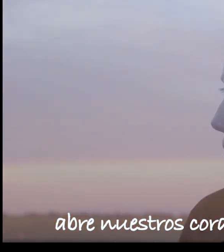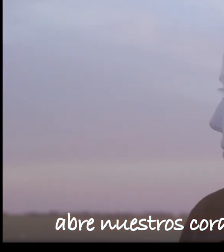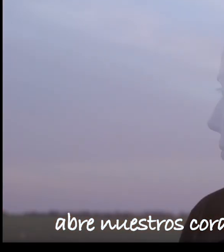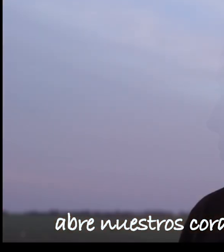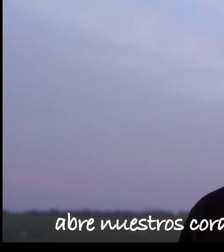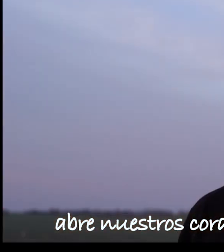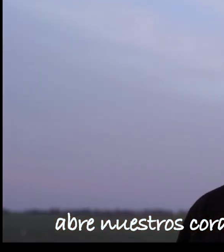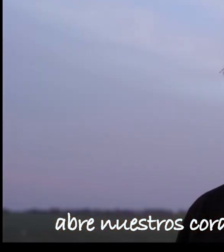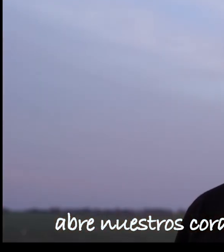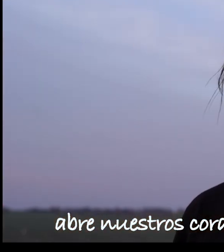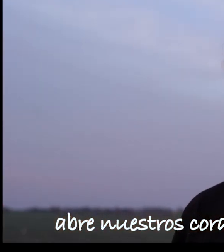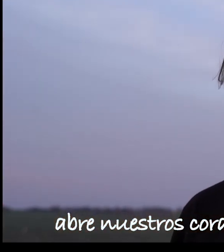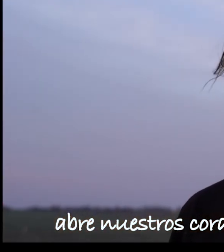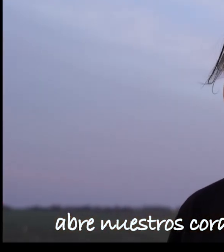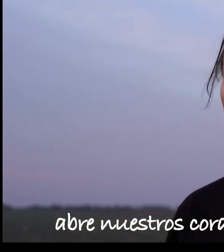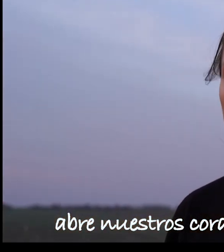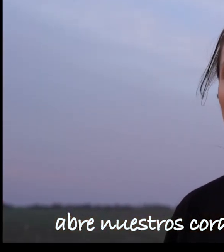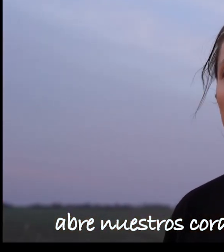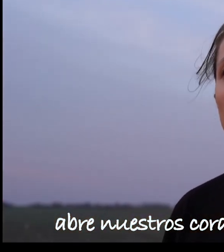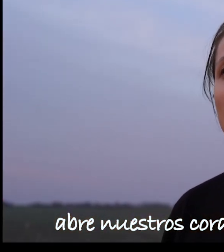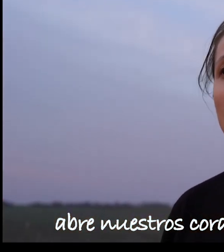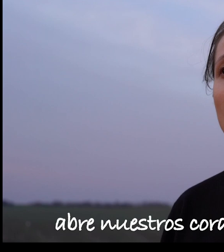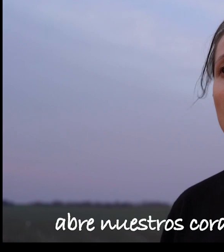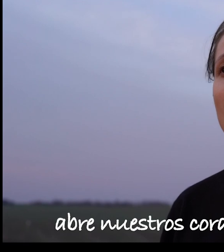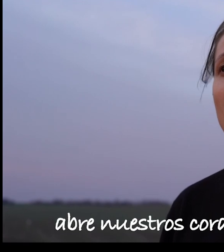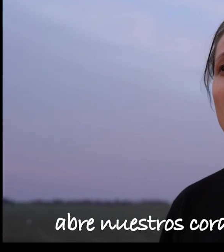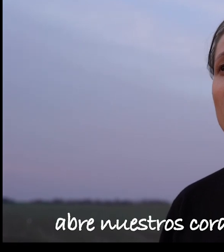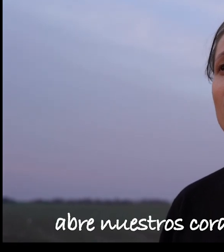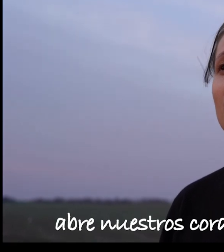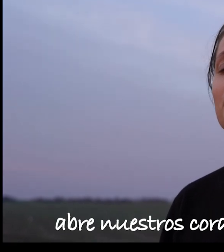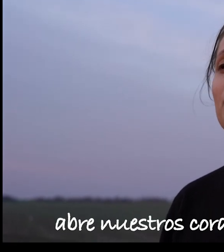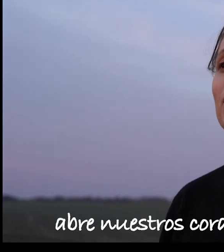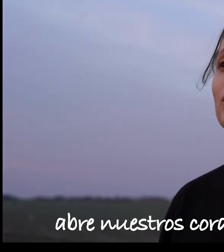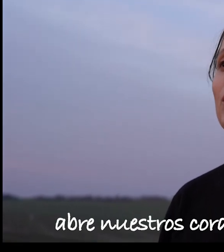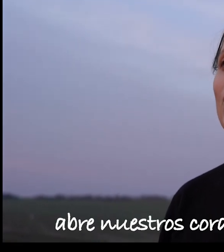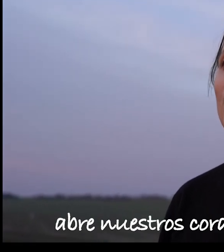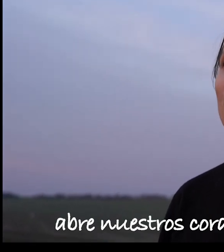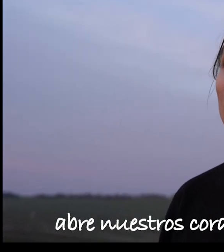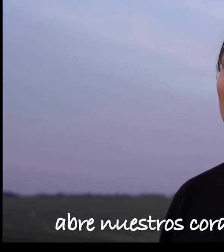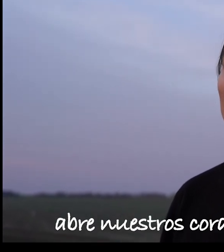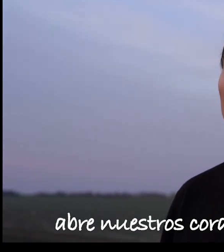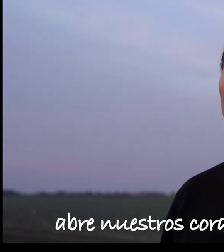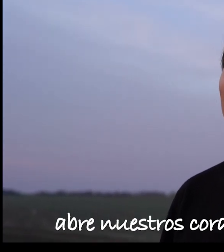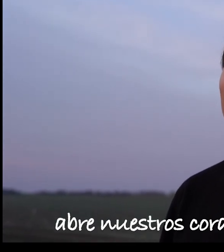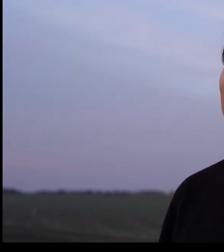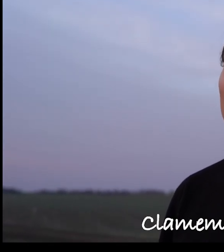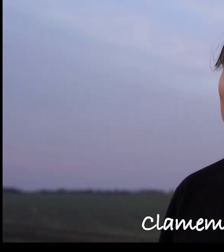este santo un poco